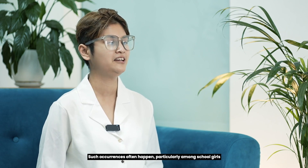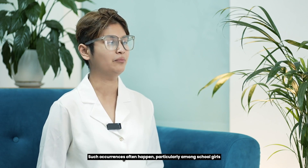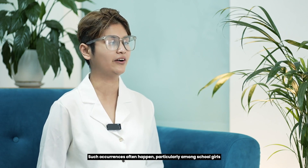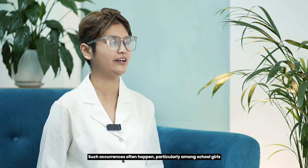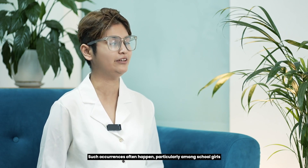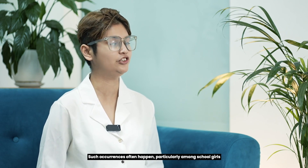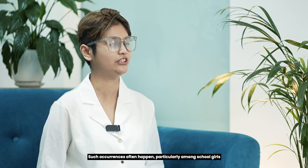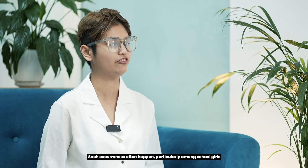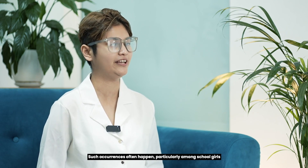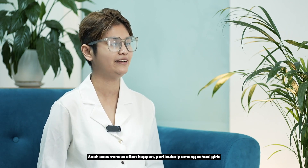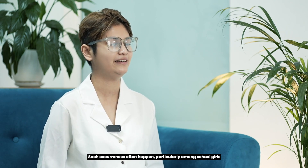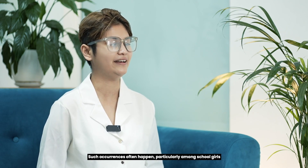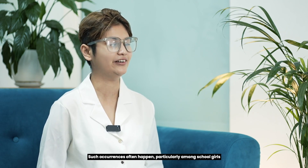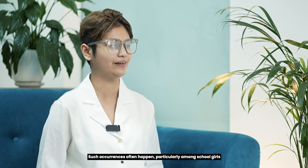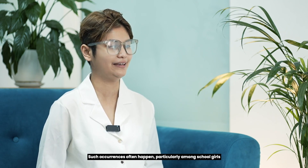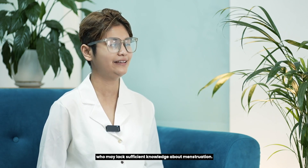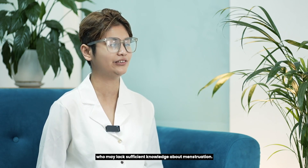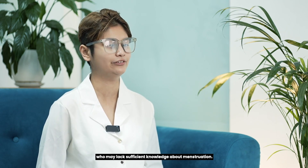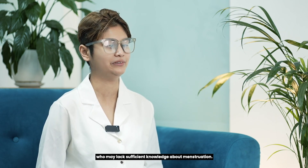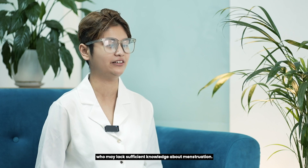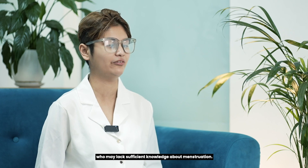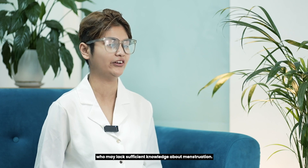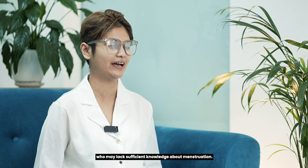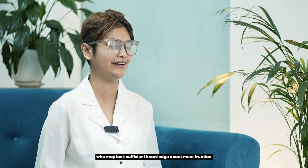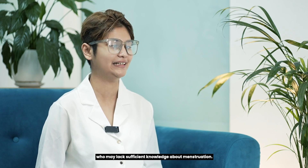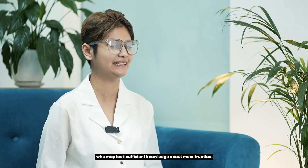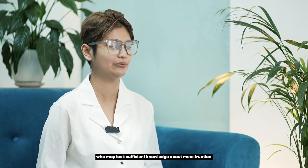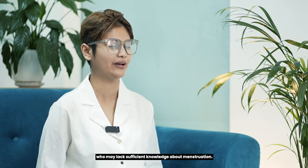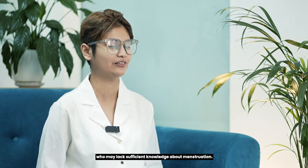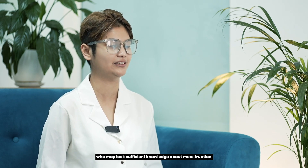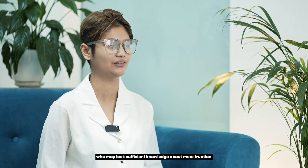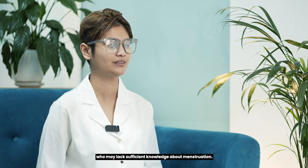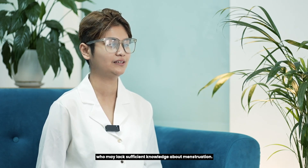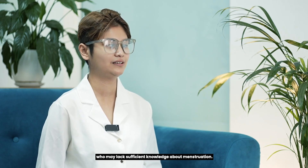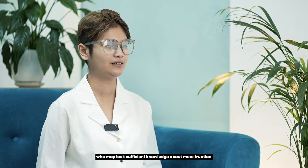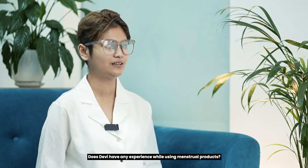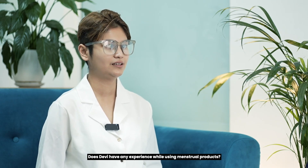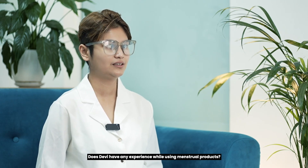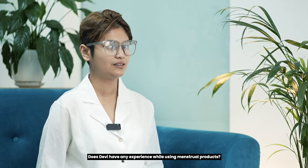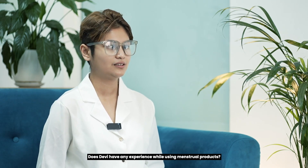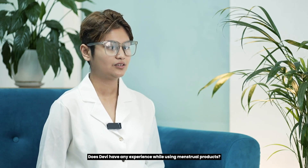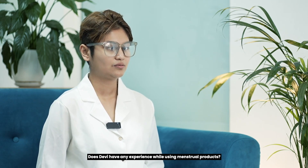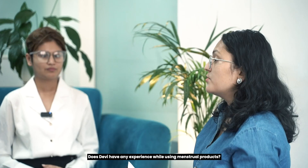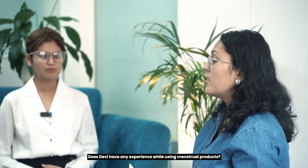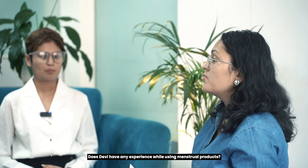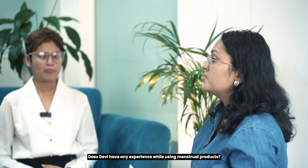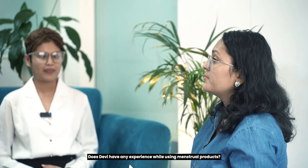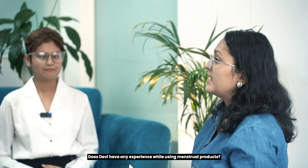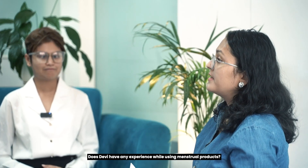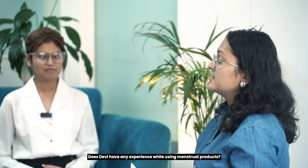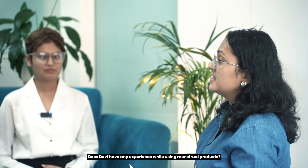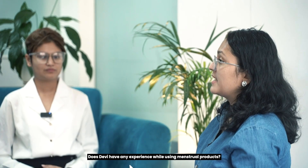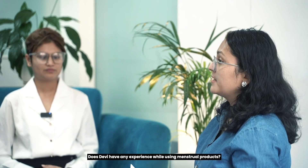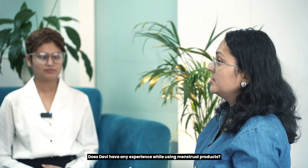पढ्ने भर्खरै मेन्स्ट्रुएसन हुने नानीहरूको लागि त्यो इन्फर्मेसन नभएको कारणले गर्दा त्यस्तो भएको थियो. हाम्रो देवीजीको त्यस्तो कुनै अनुभव